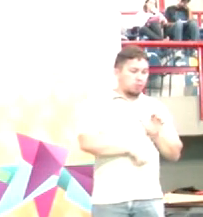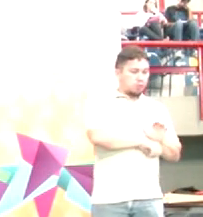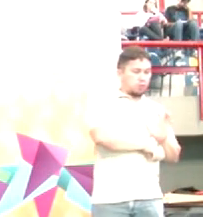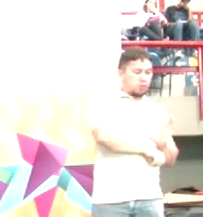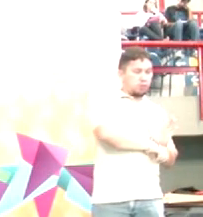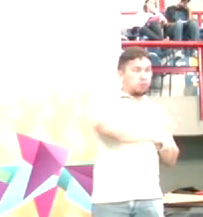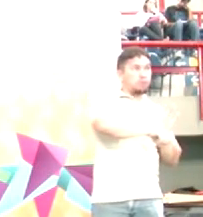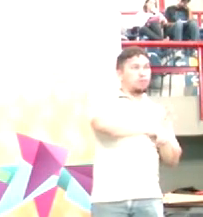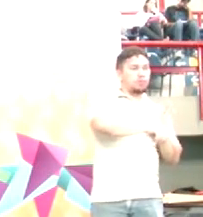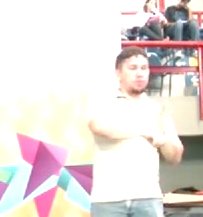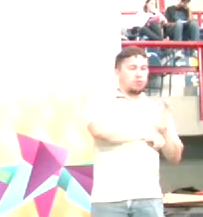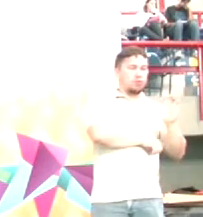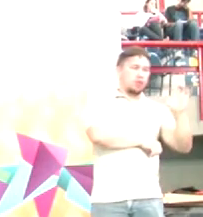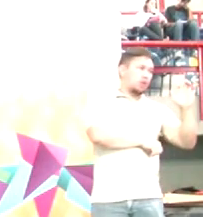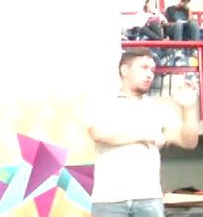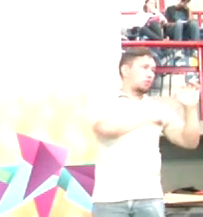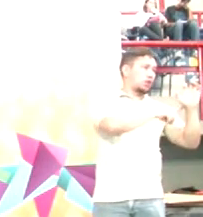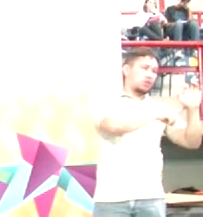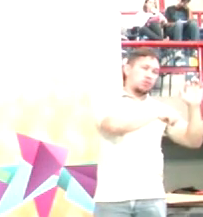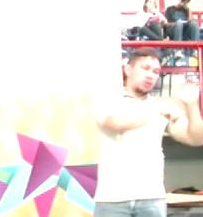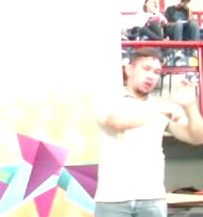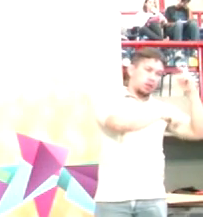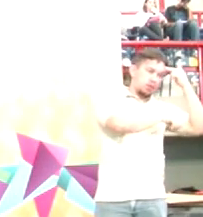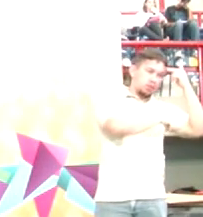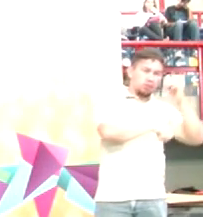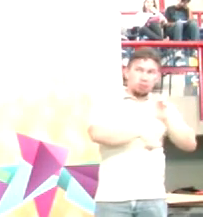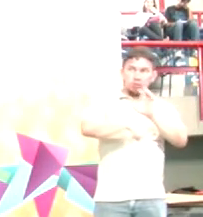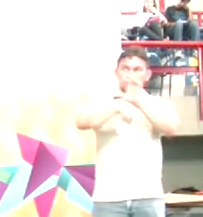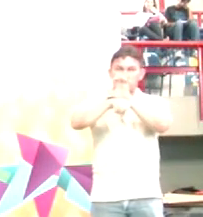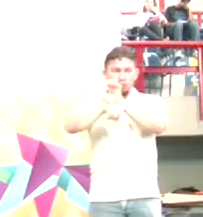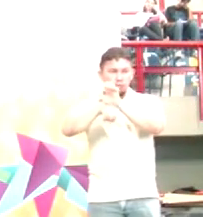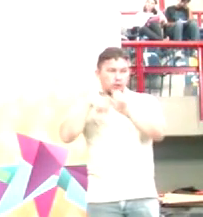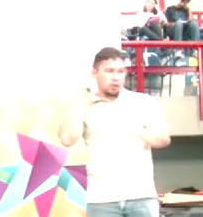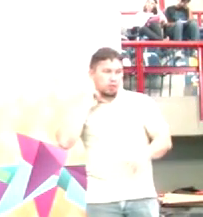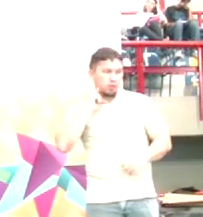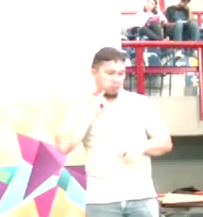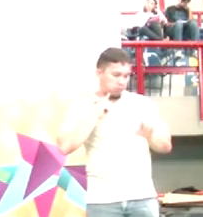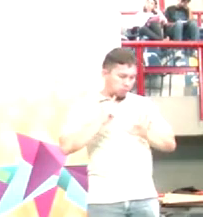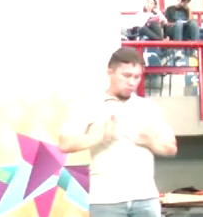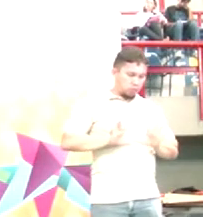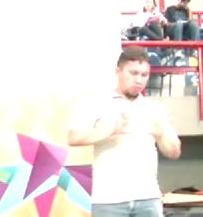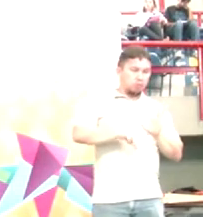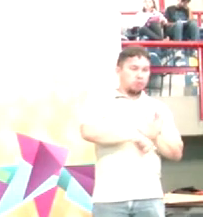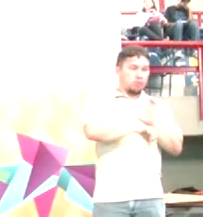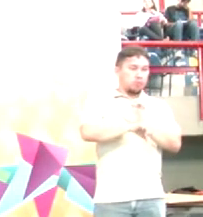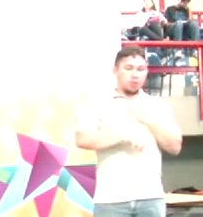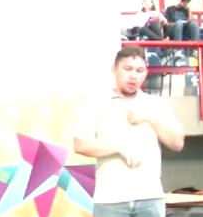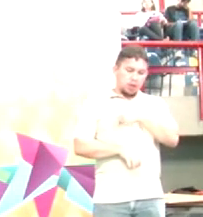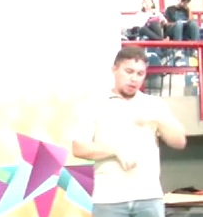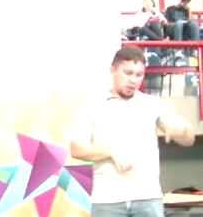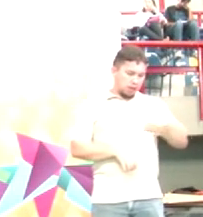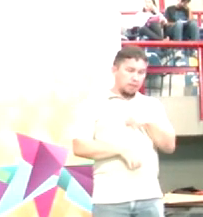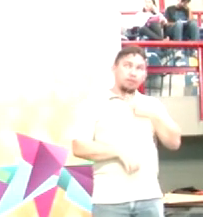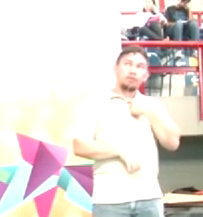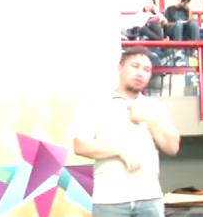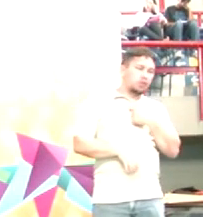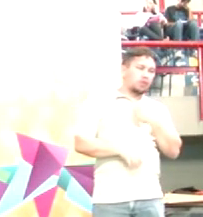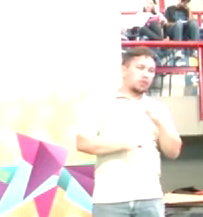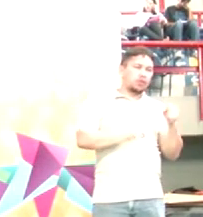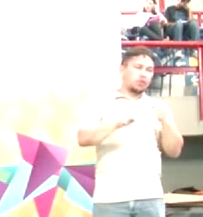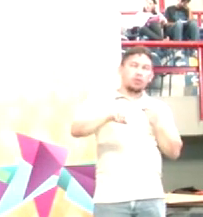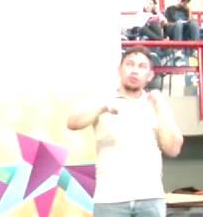Paulo e Minas. Pelo menos quem quisesse chegar ao poder.